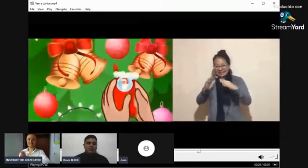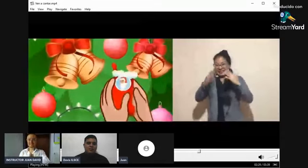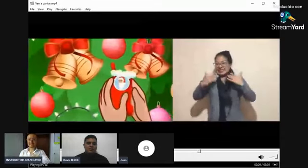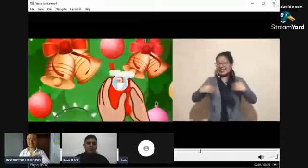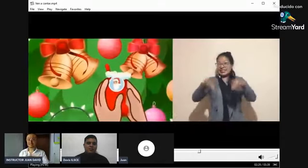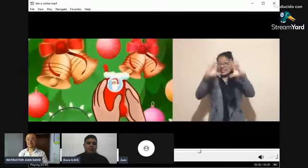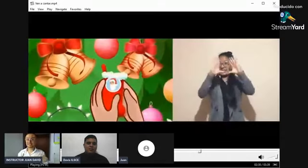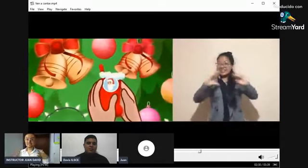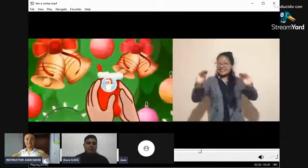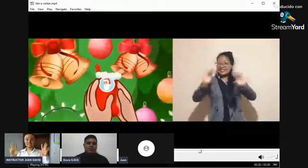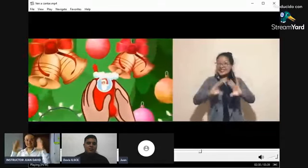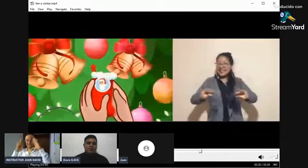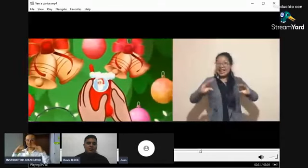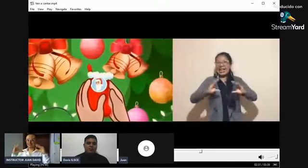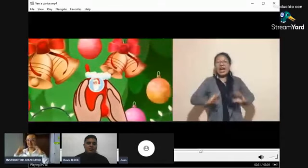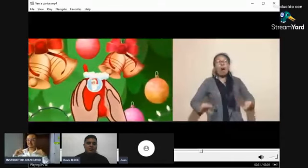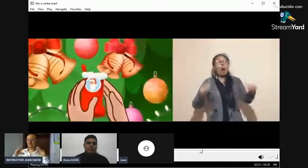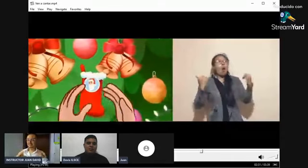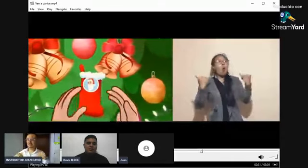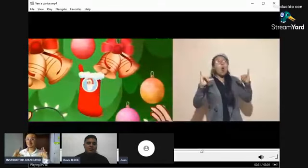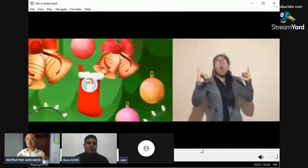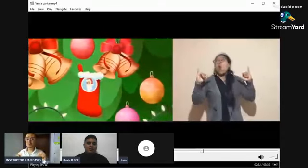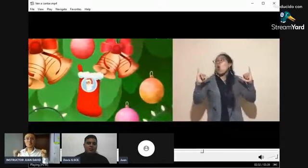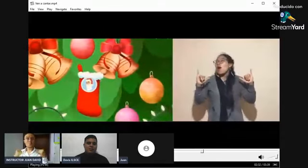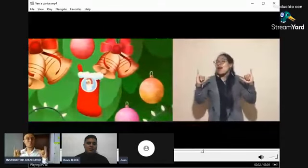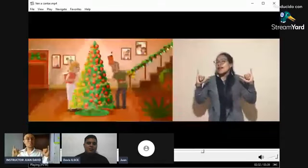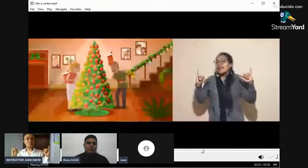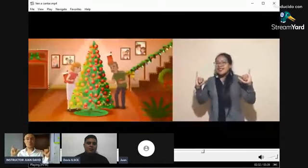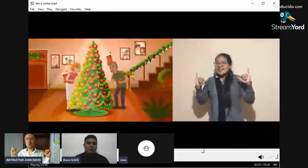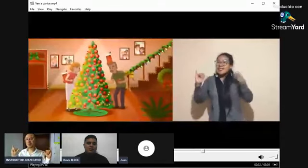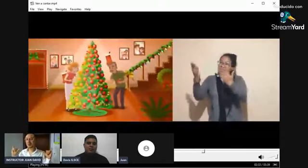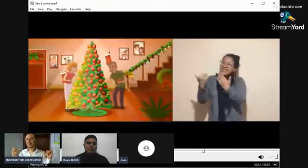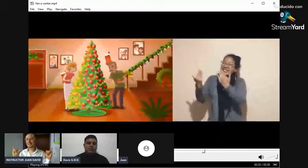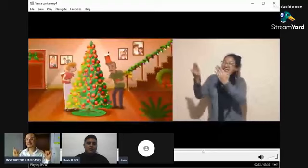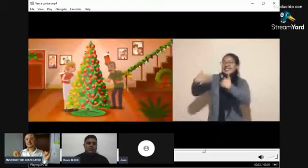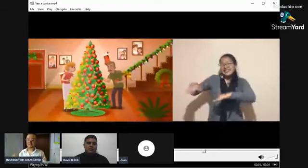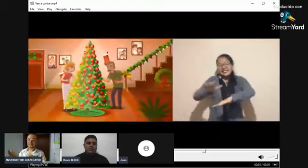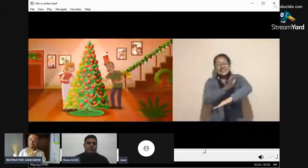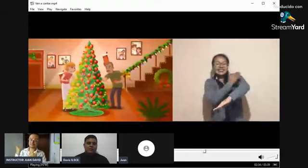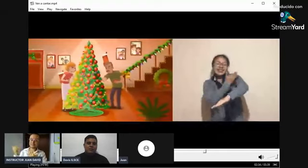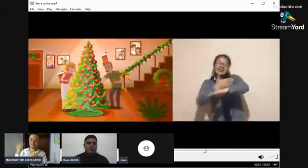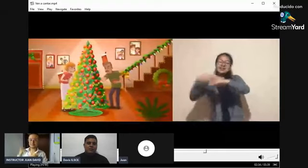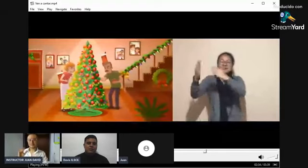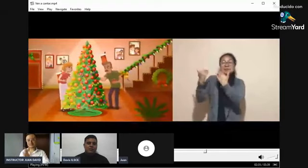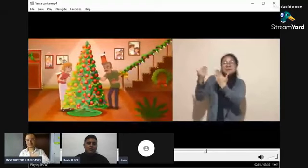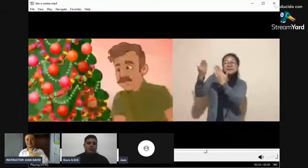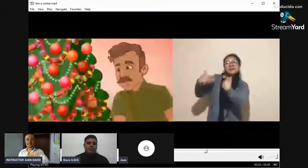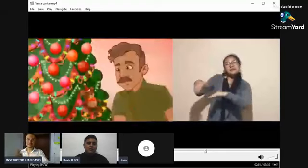Ven a cantar, que ya está aquí la Navidad.